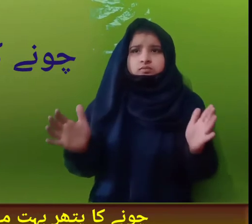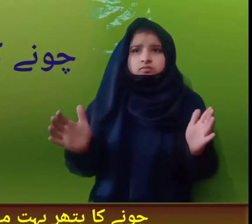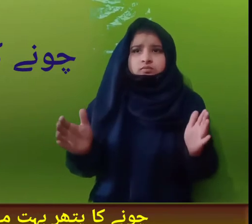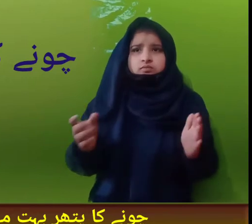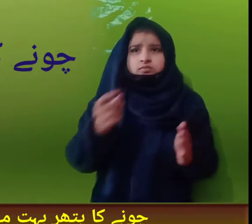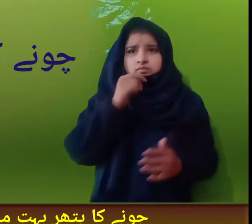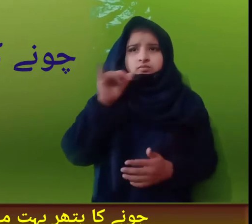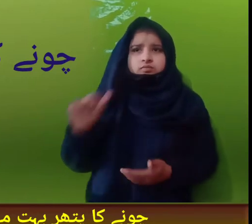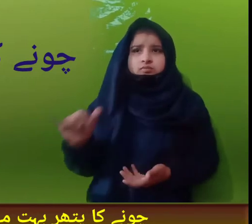है।